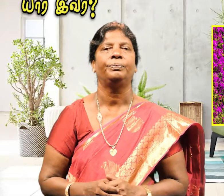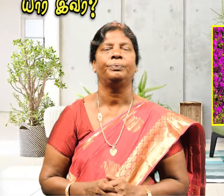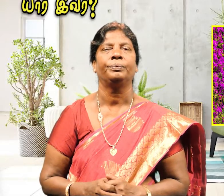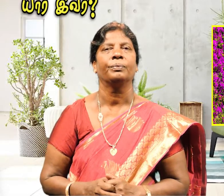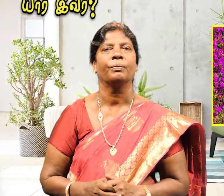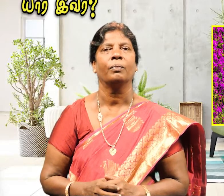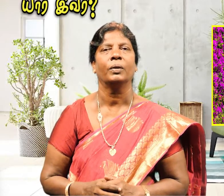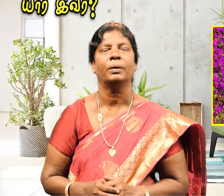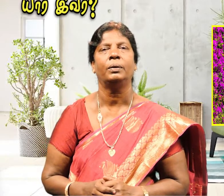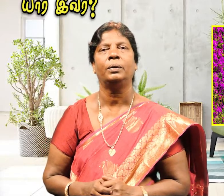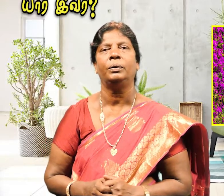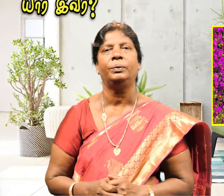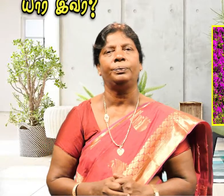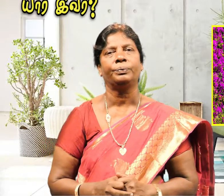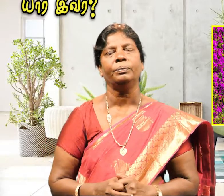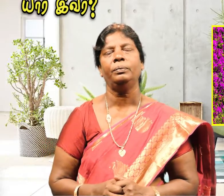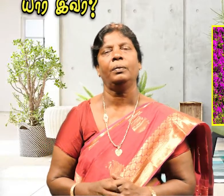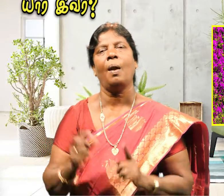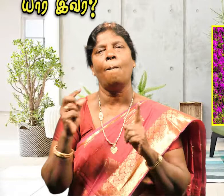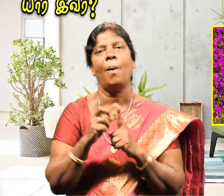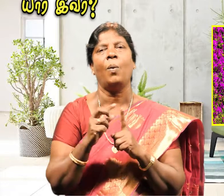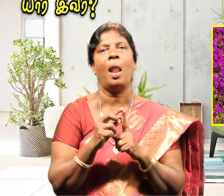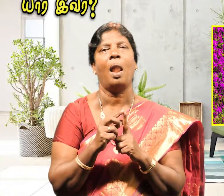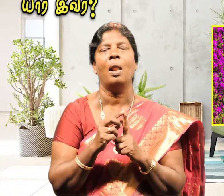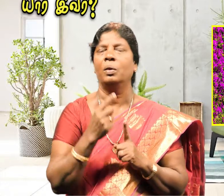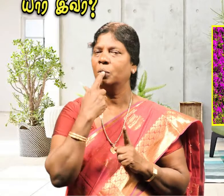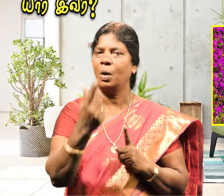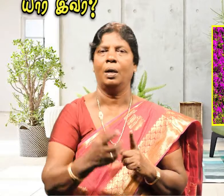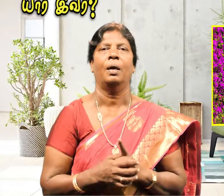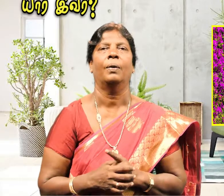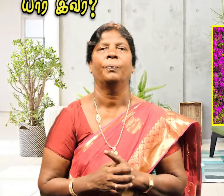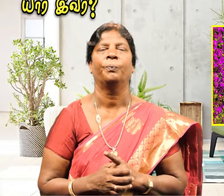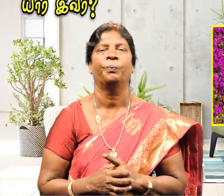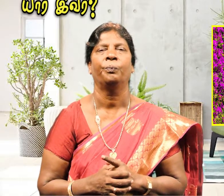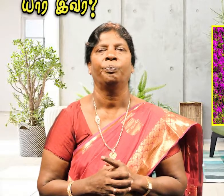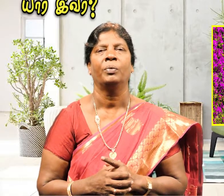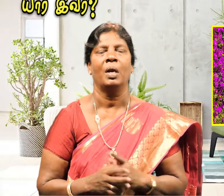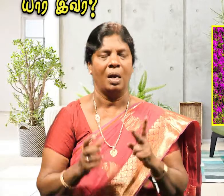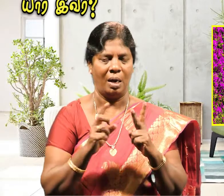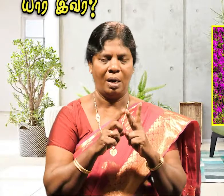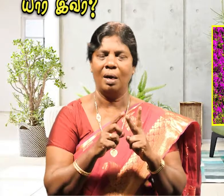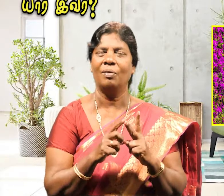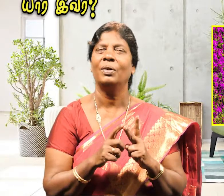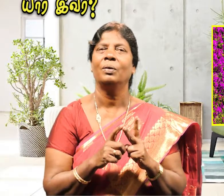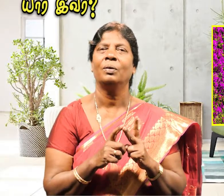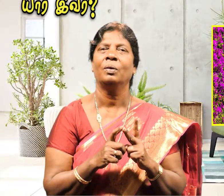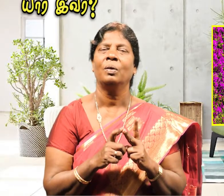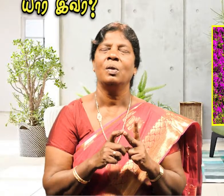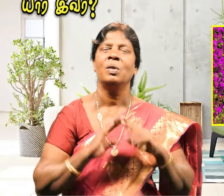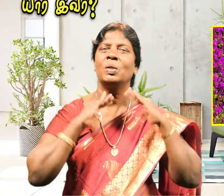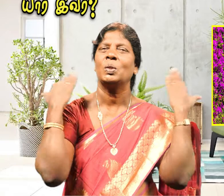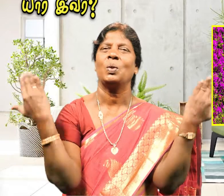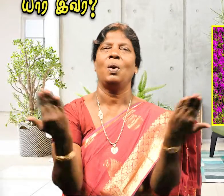பார்ப்போம். இப்போ அடுத்து பவுல் தன்னுடைய அனுபவத்தை சொல்லும்போது அவர் என்ன சொல்லுகிறார், 2வதாக